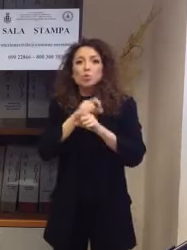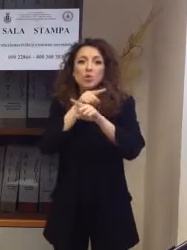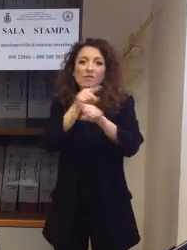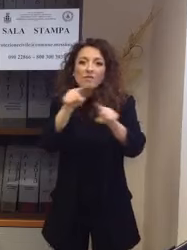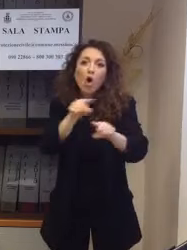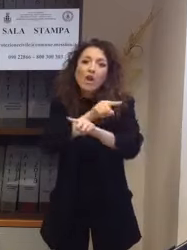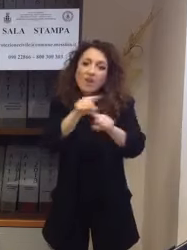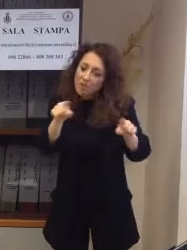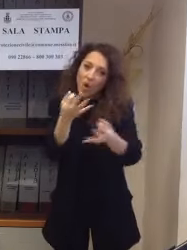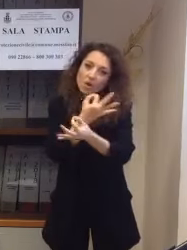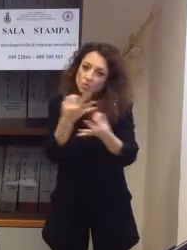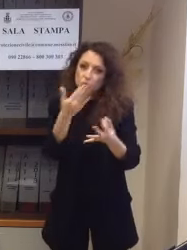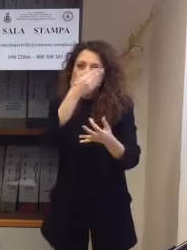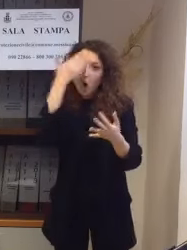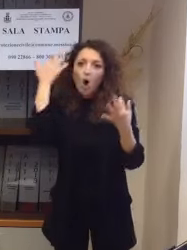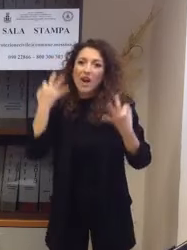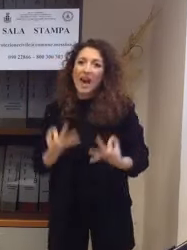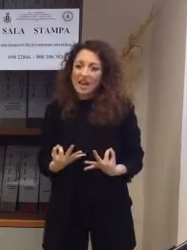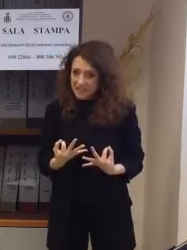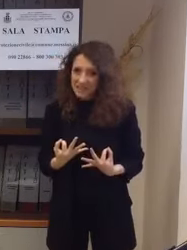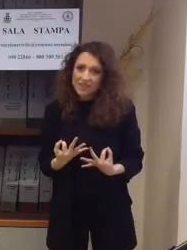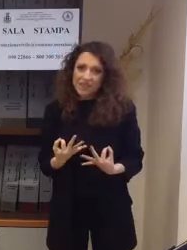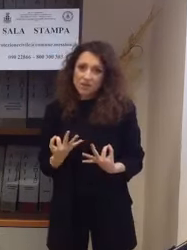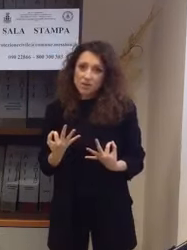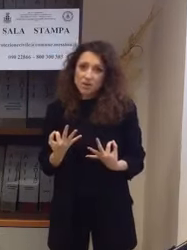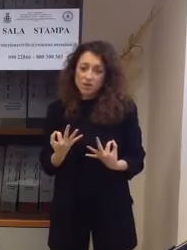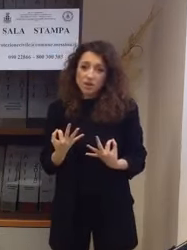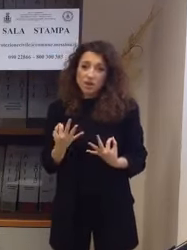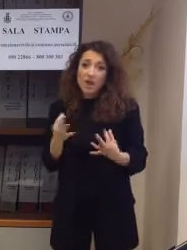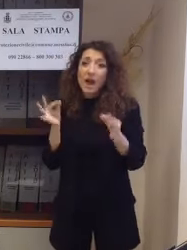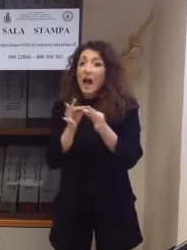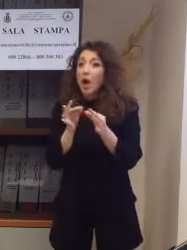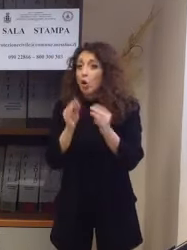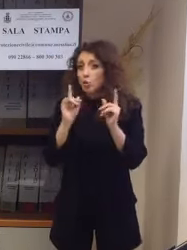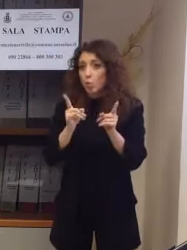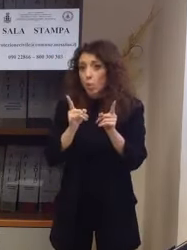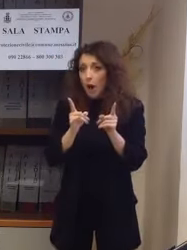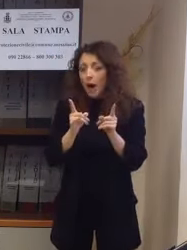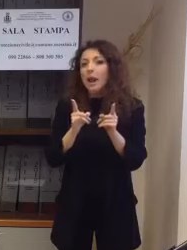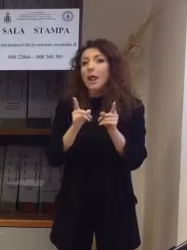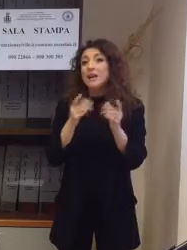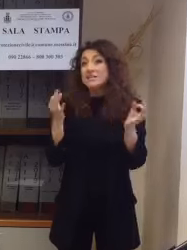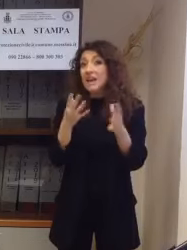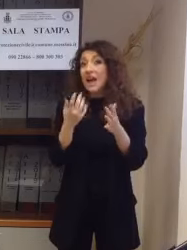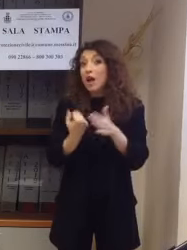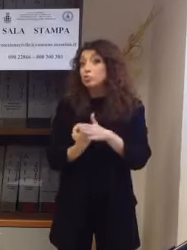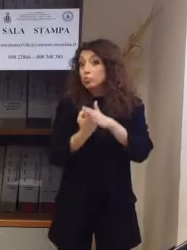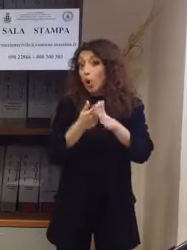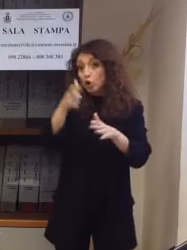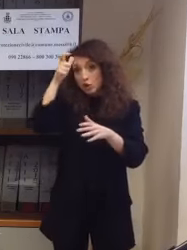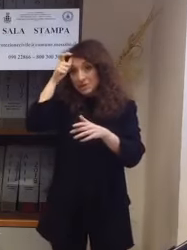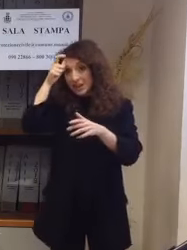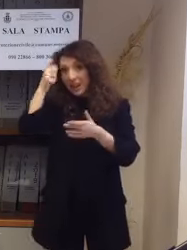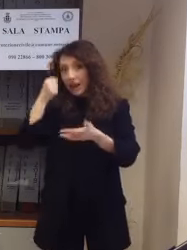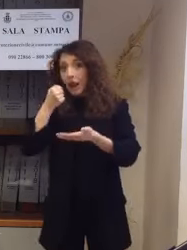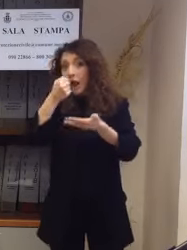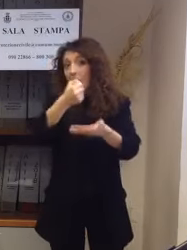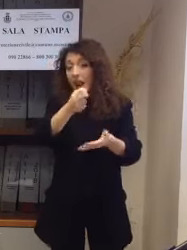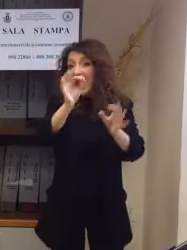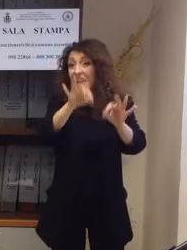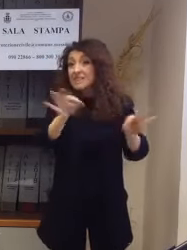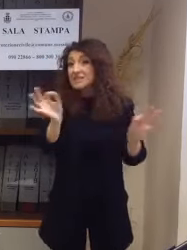era che fino a quando non vi arrivava il sussidio potevate utilizzare la carta,